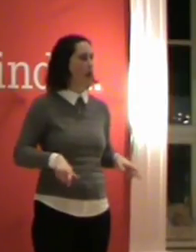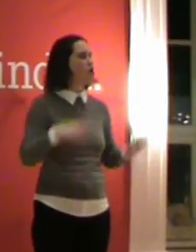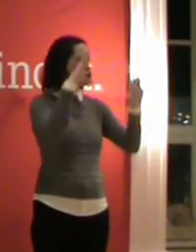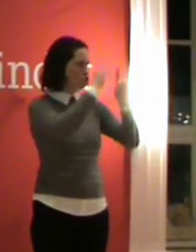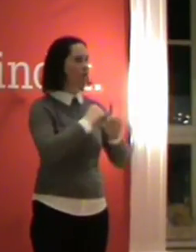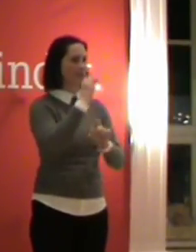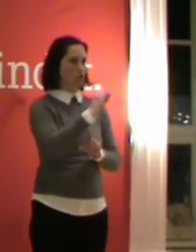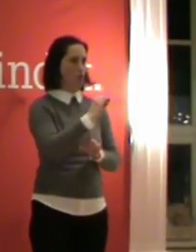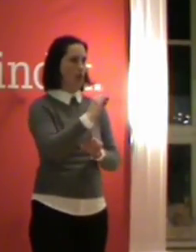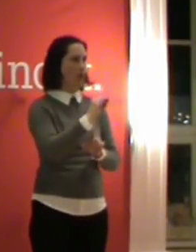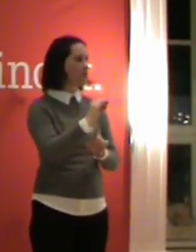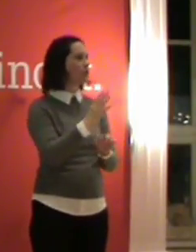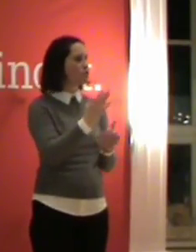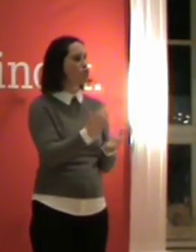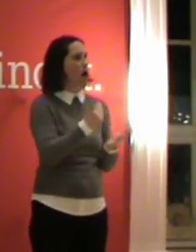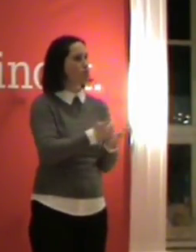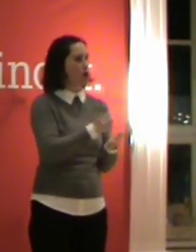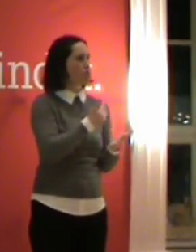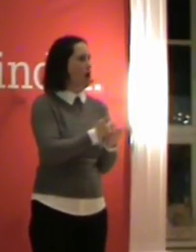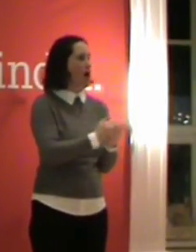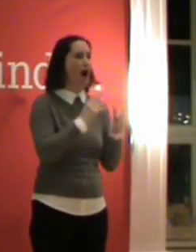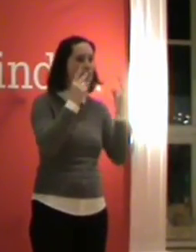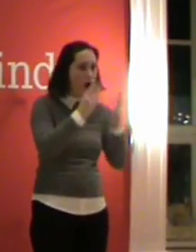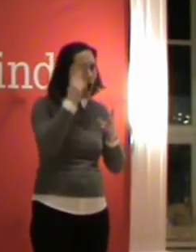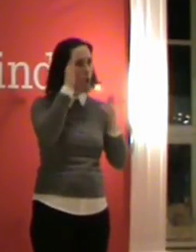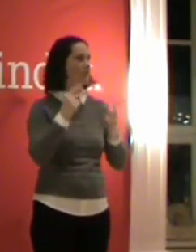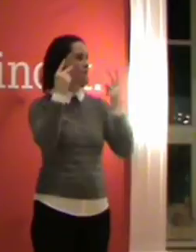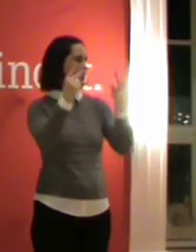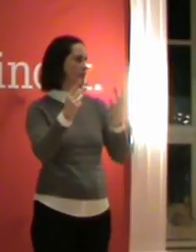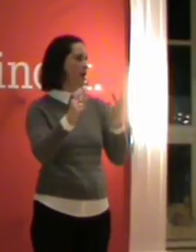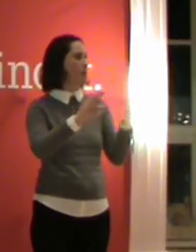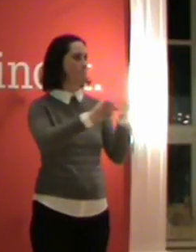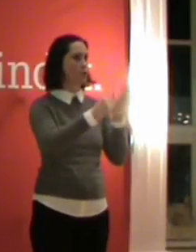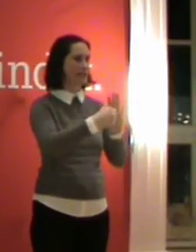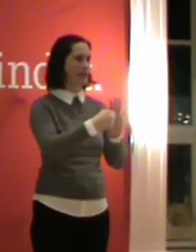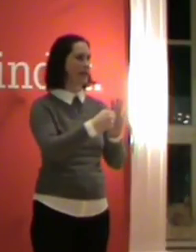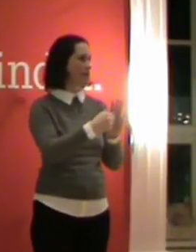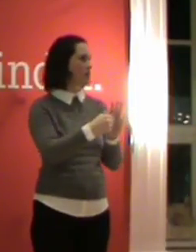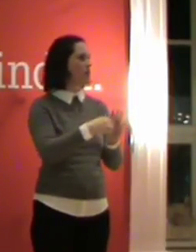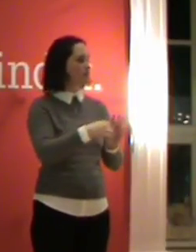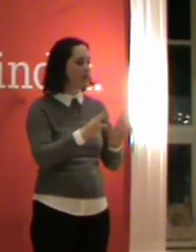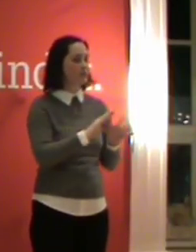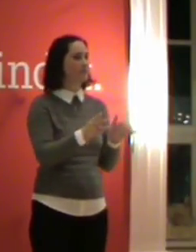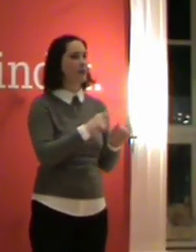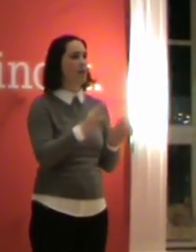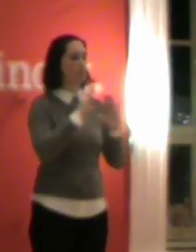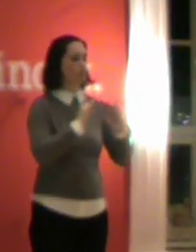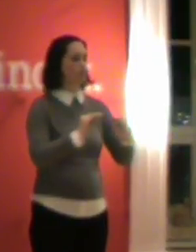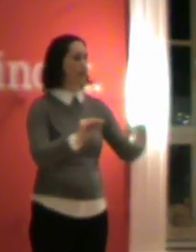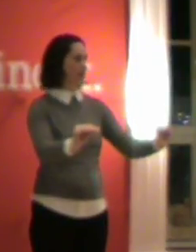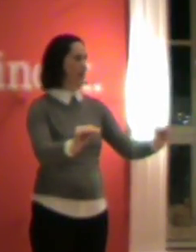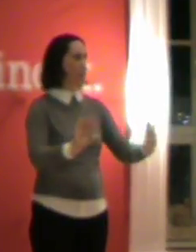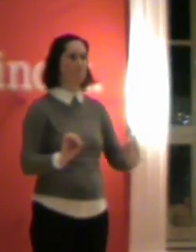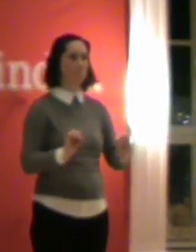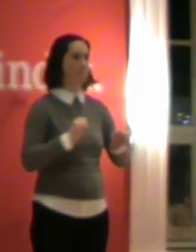weniger alles bestimmt und damit die Politik mehr oder weniger Mehltau über das Land gelegt hat. Es gibt keine Bewegung